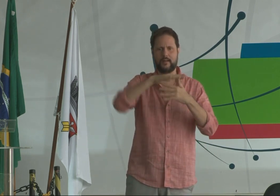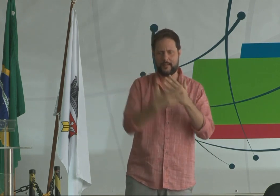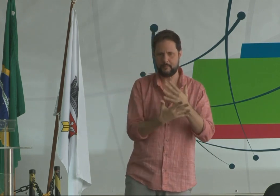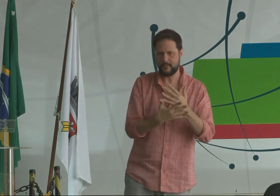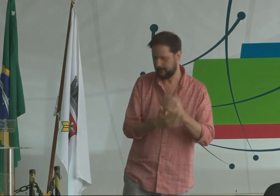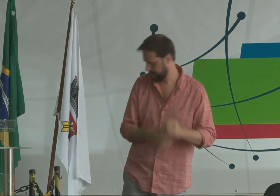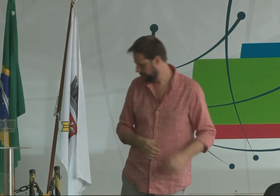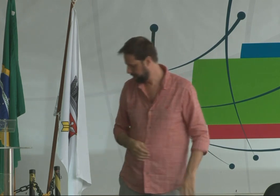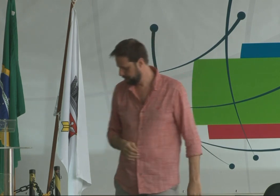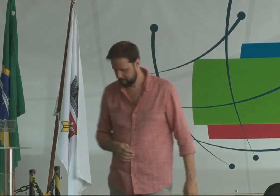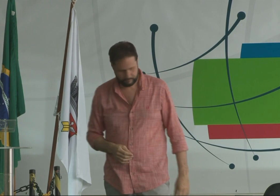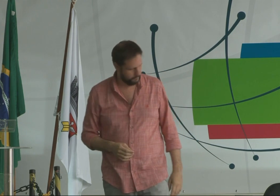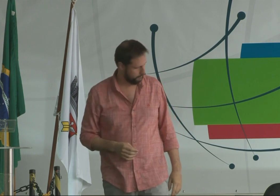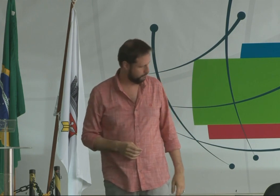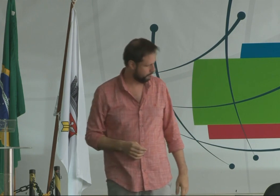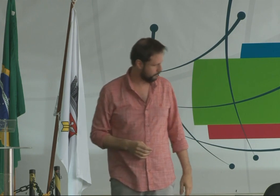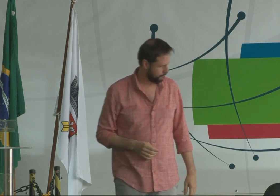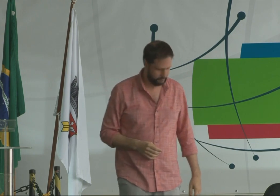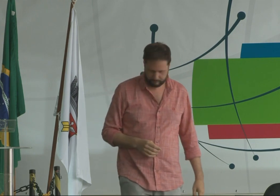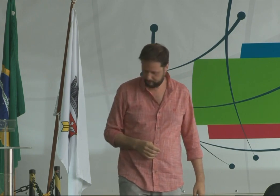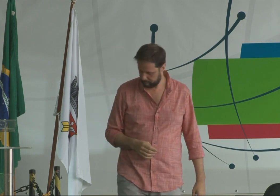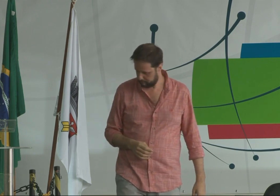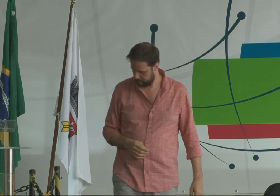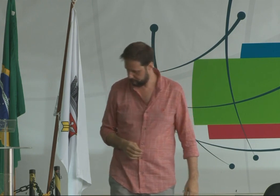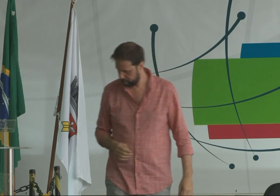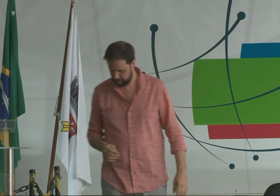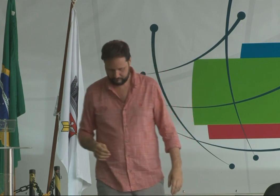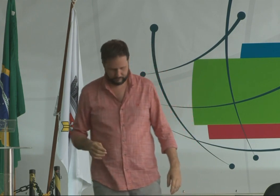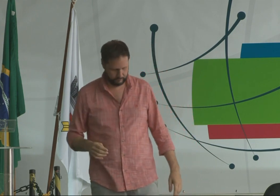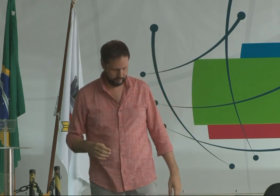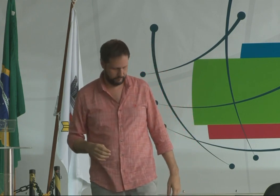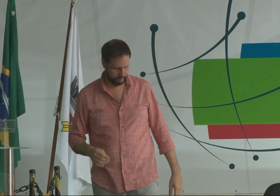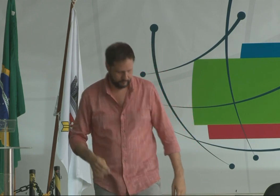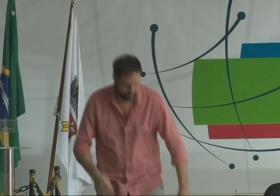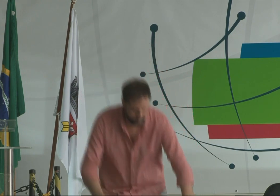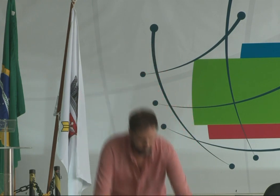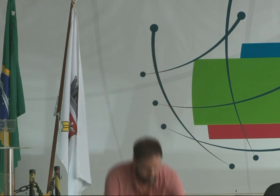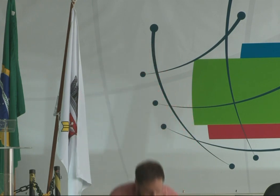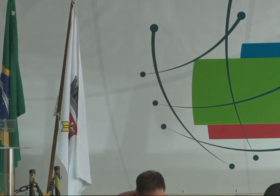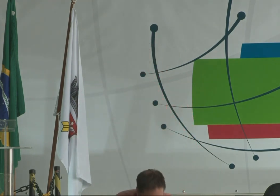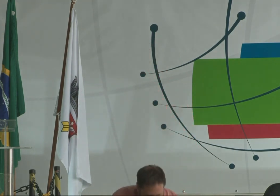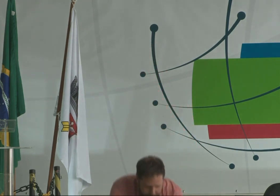a respeito da legislação, 10.436, que reconhece a língua de sinais no Brasil.